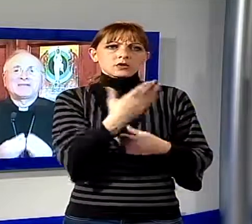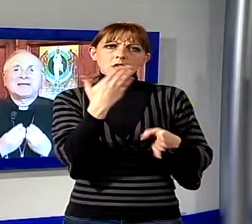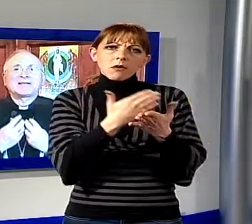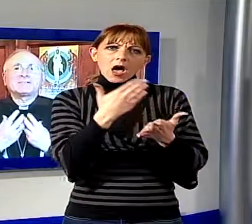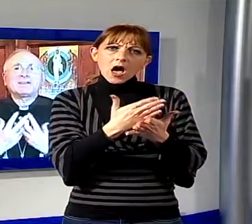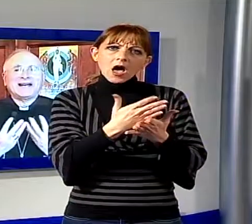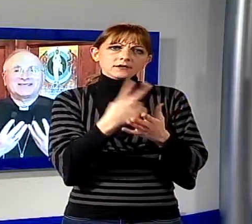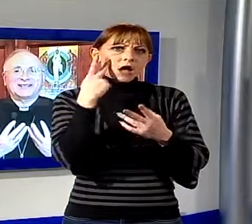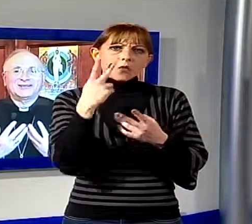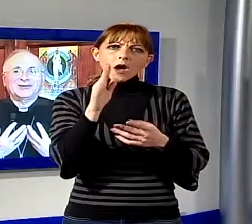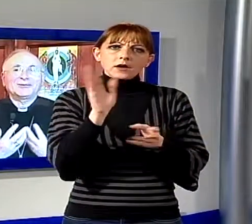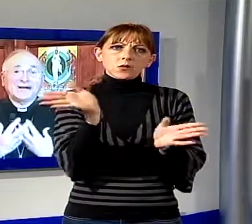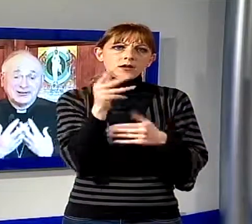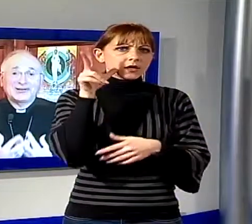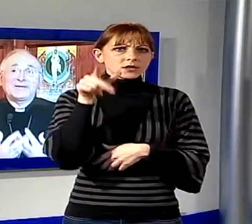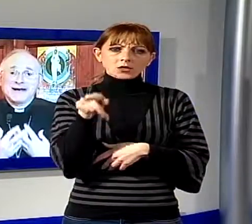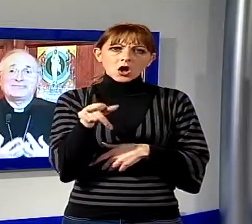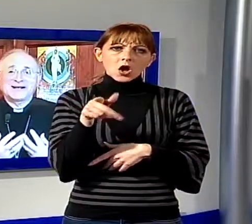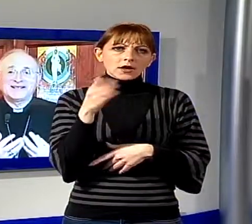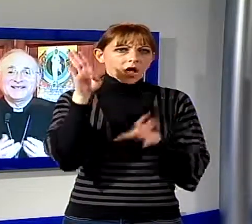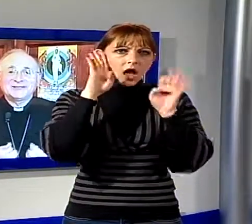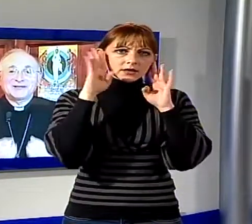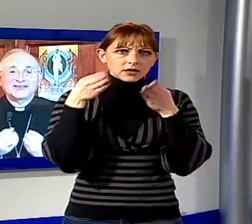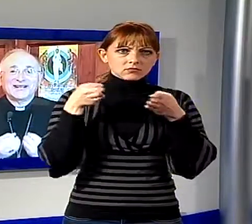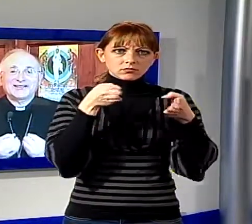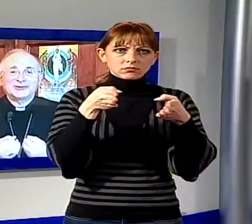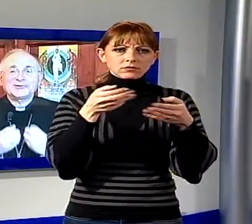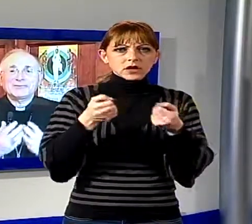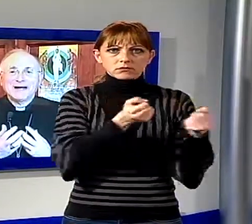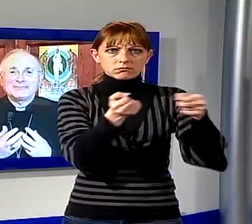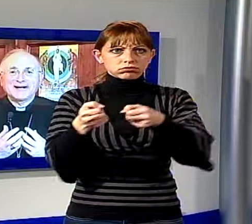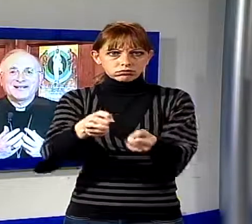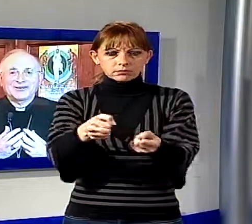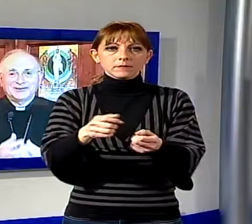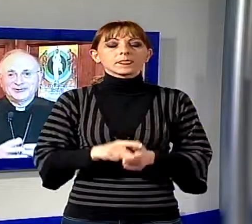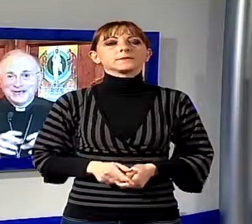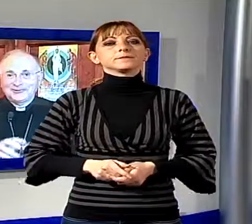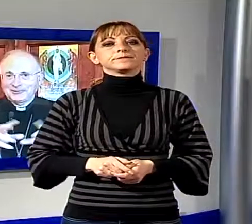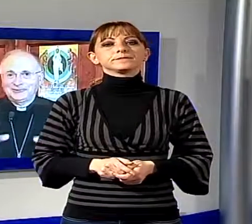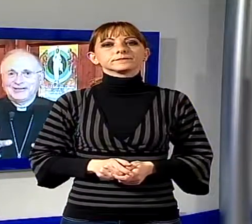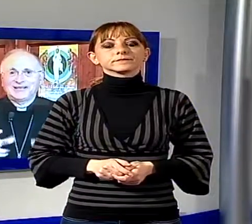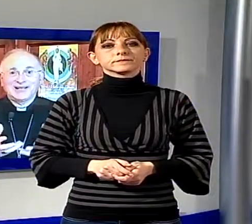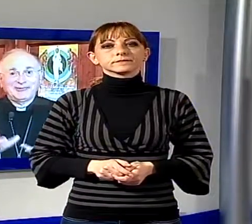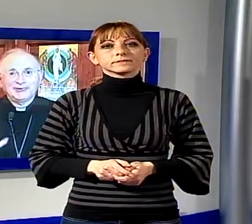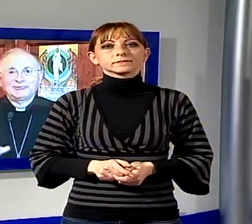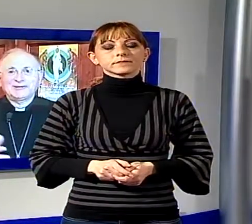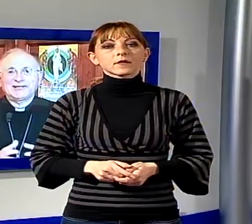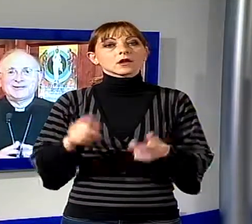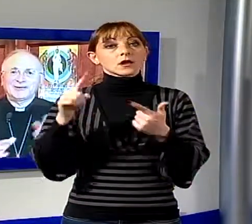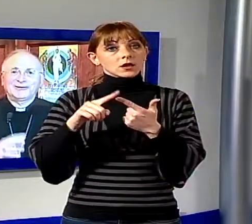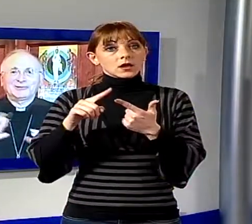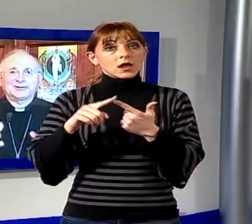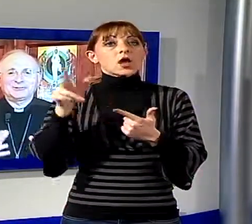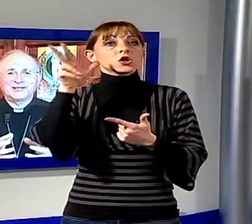è madre, ma la mamma, pensate, ogni mamma, e lo dico a noi figli, a voi